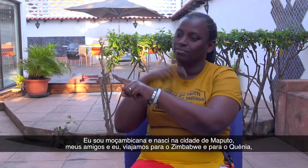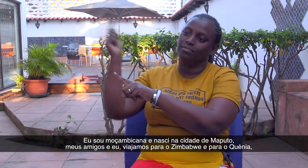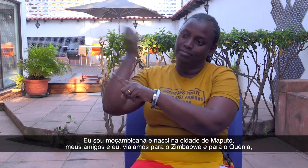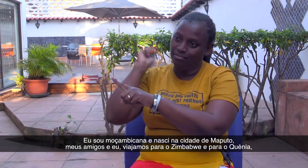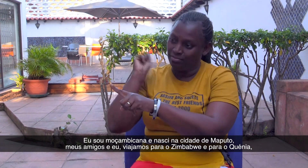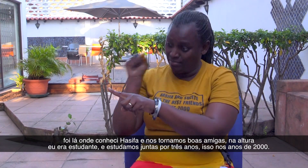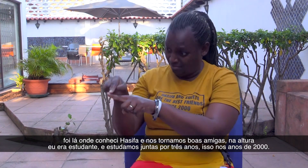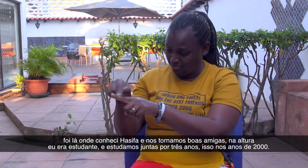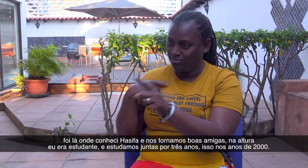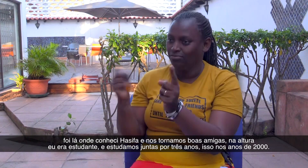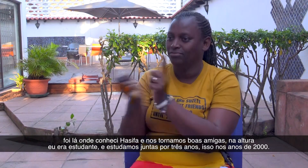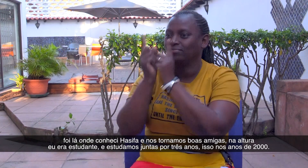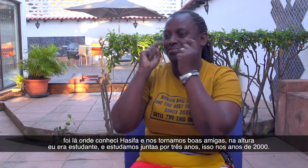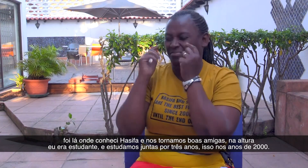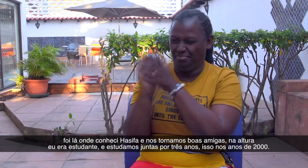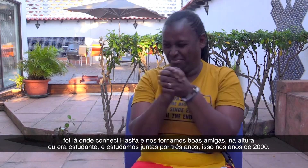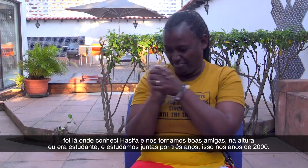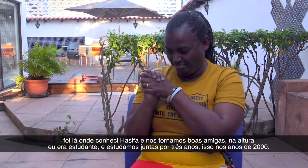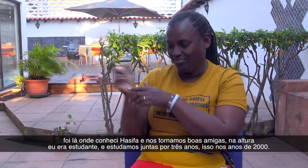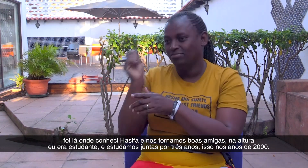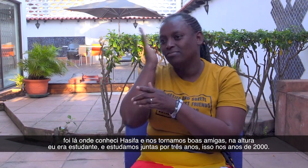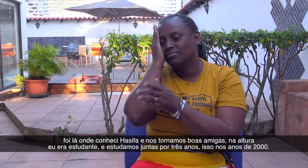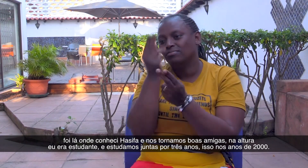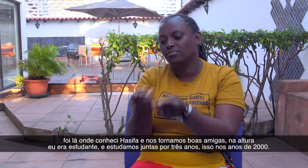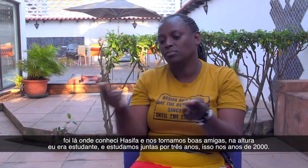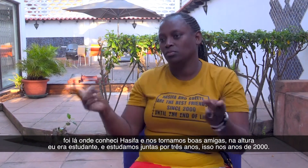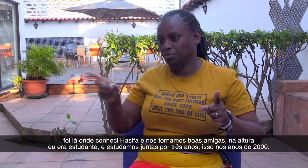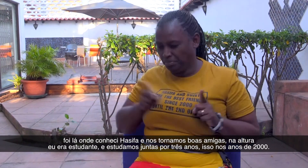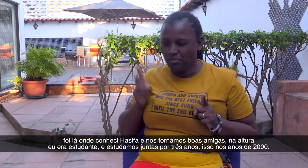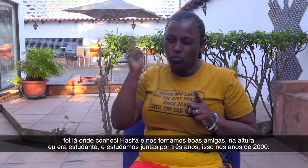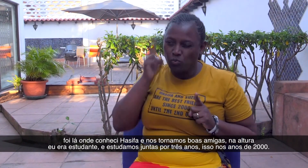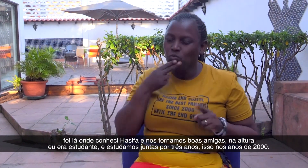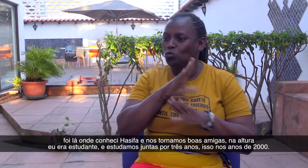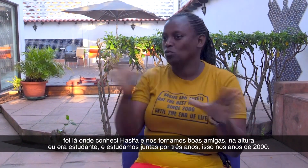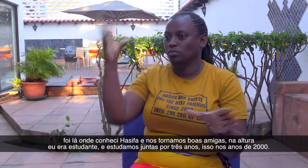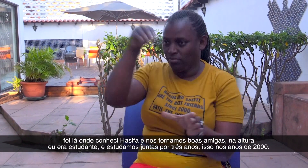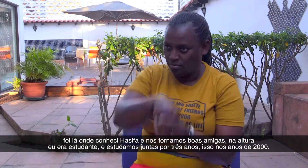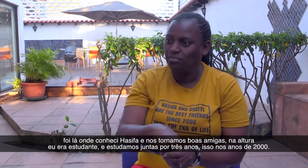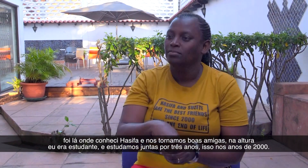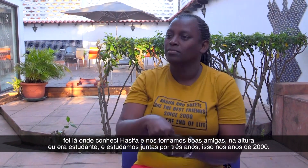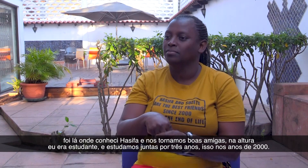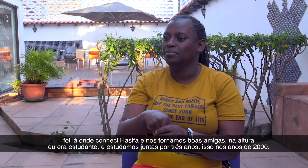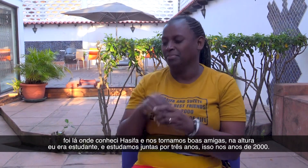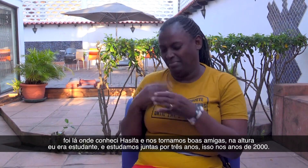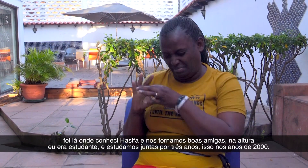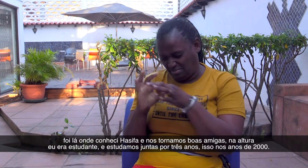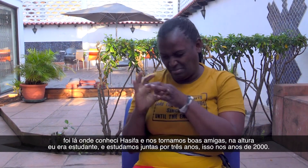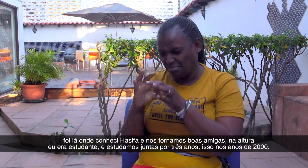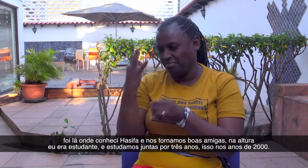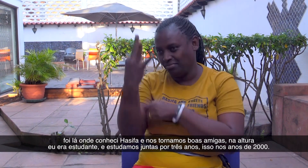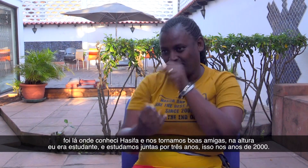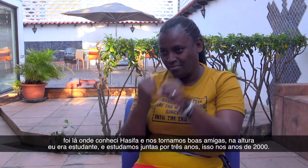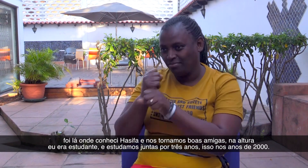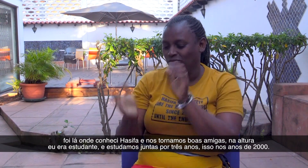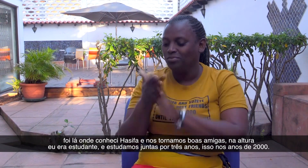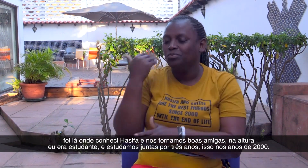para o Quênia. Foi lá onde conheci a Zifa e nos tornamos boas amigas. Na altura eu era estudante e estudamos juntas